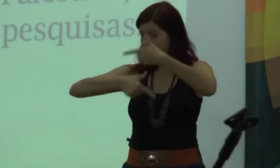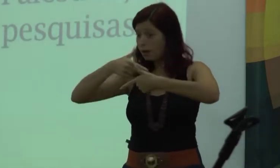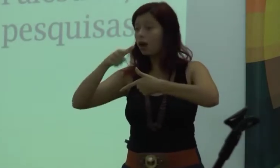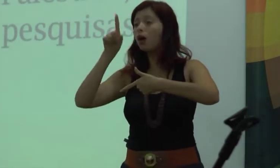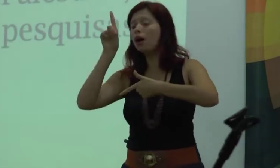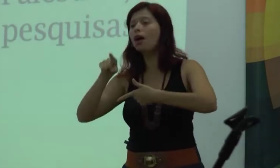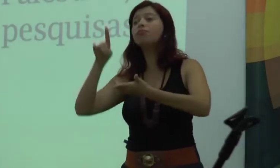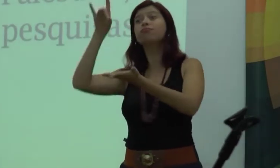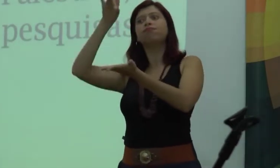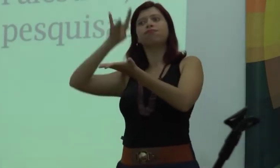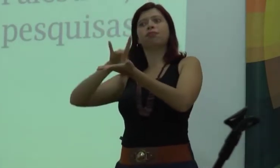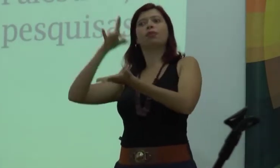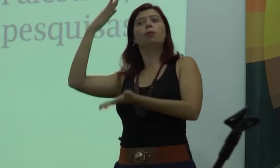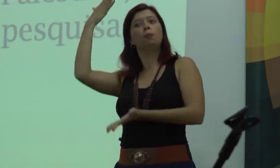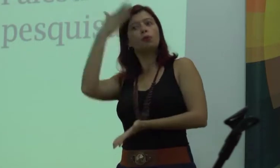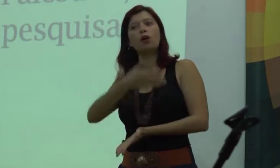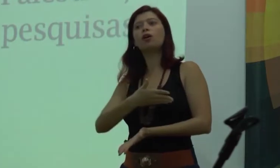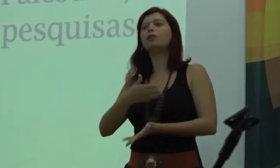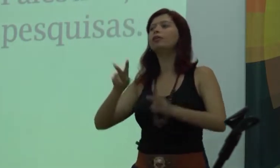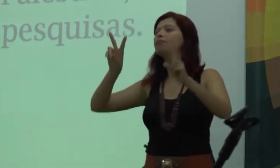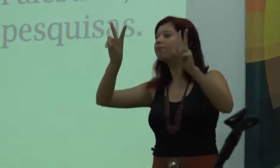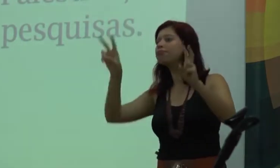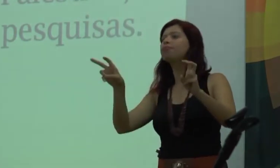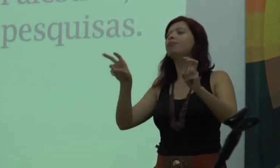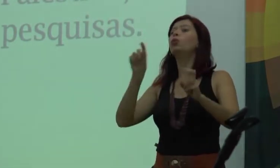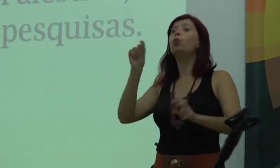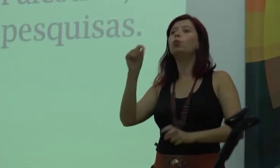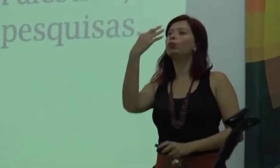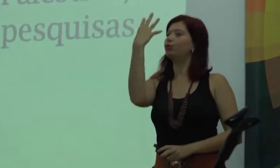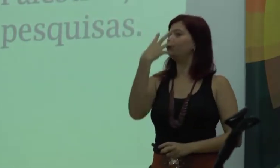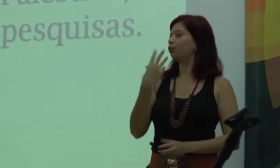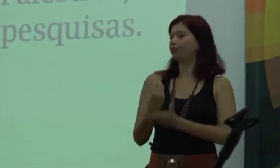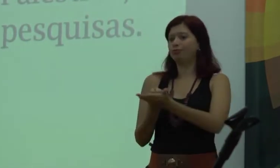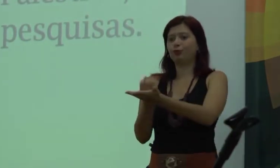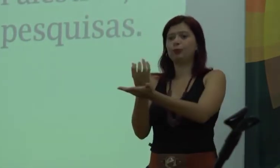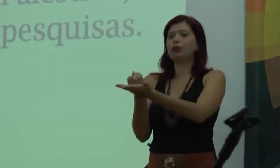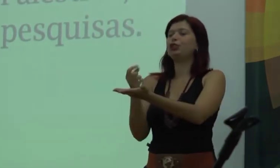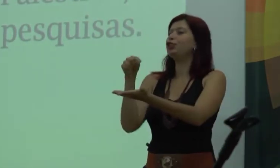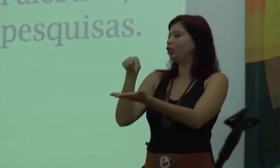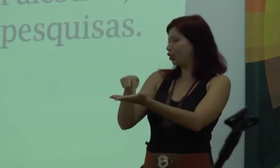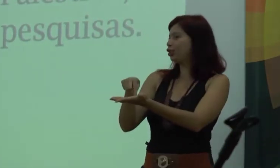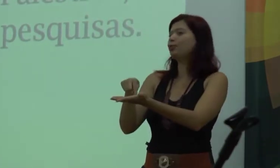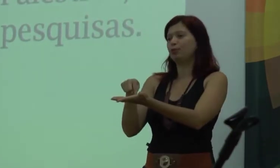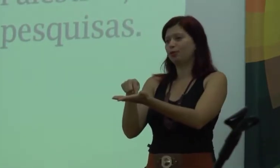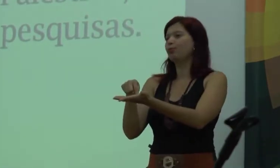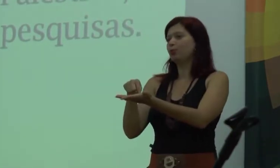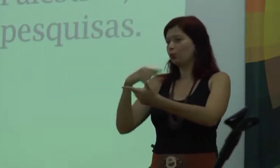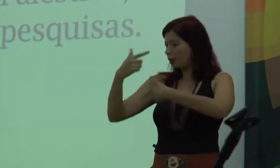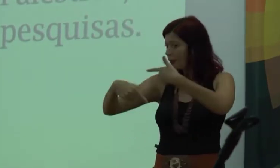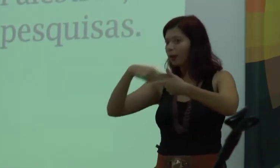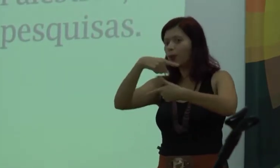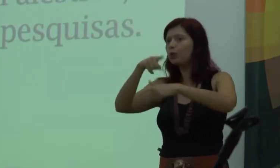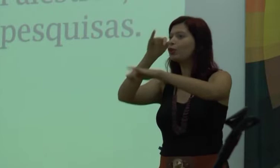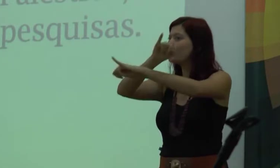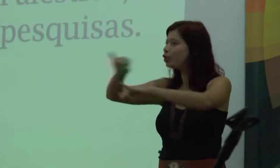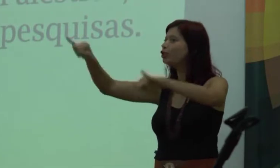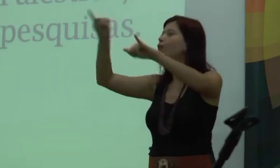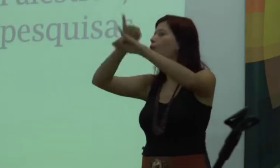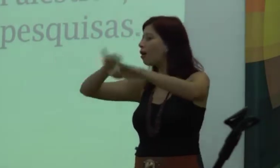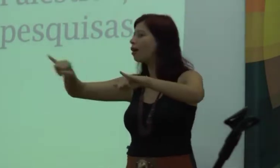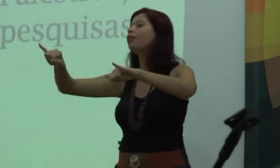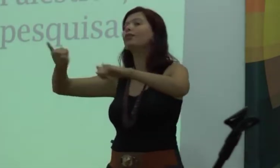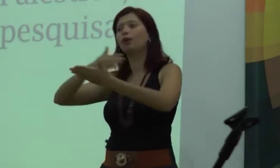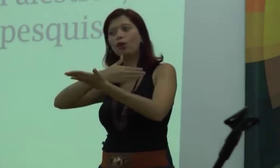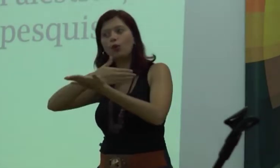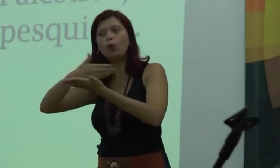Então, a pesquisa continuou e foi provado o quê? Que o espírito ditou a